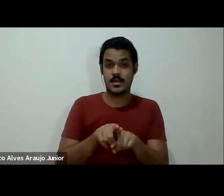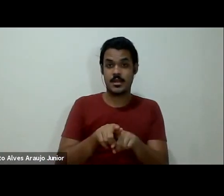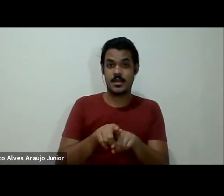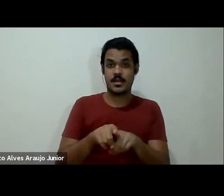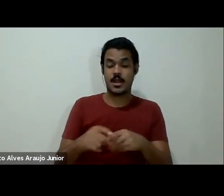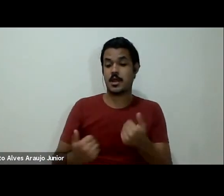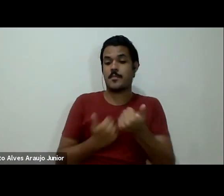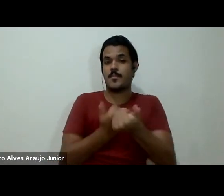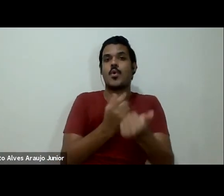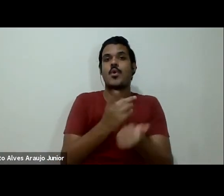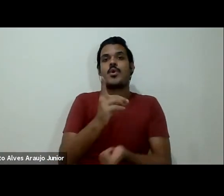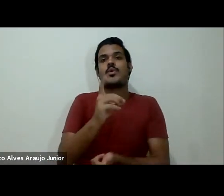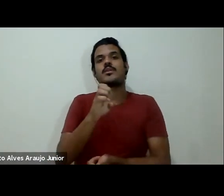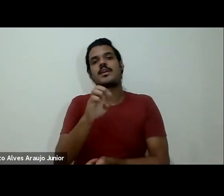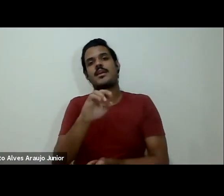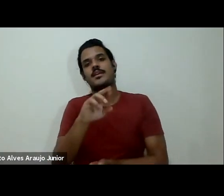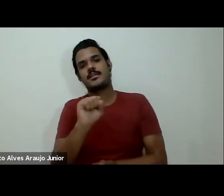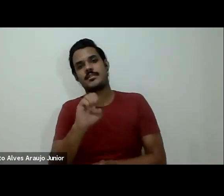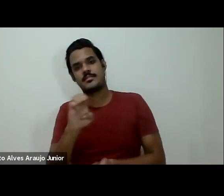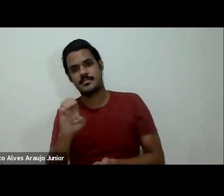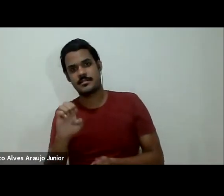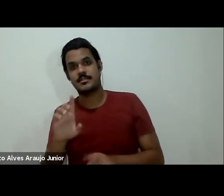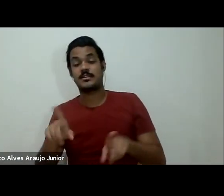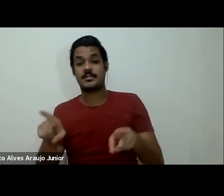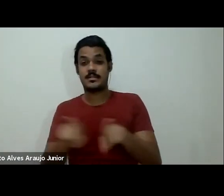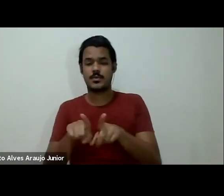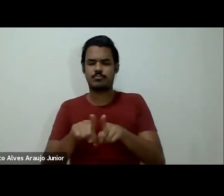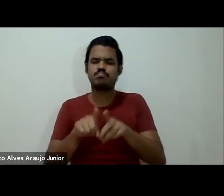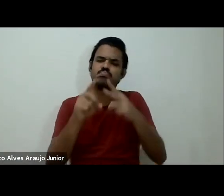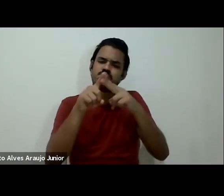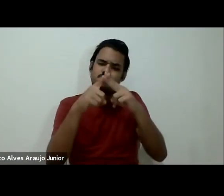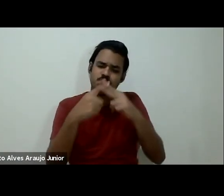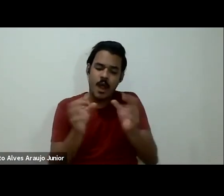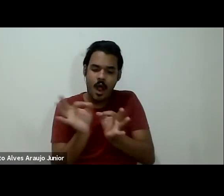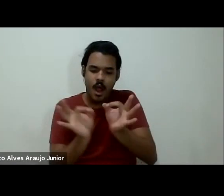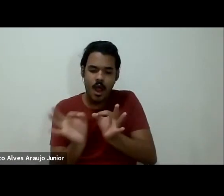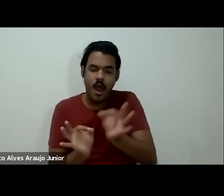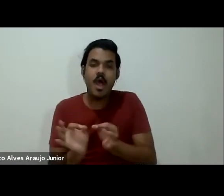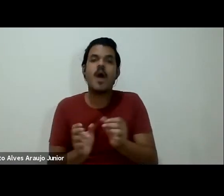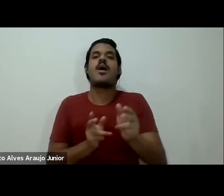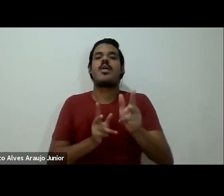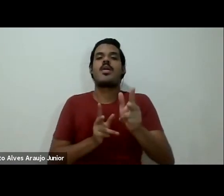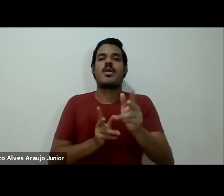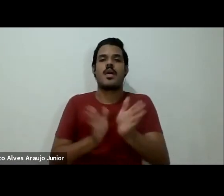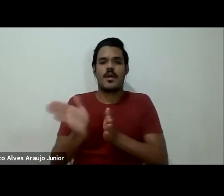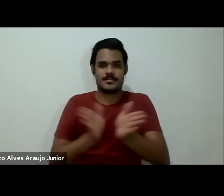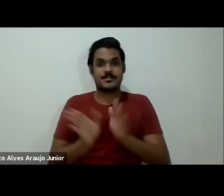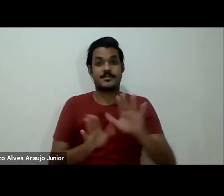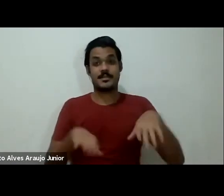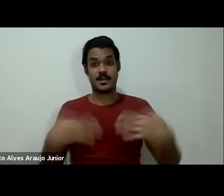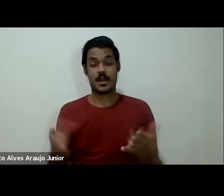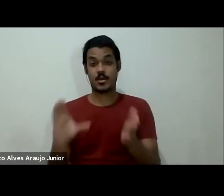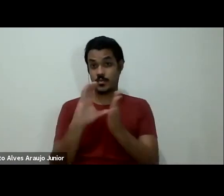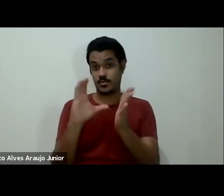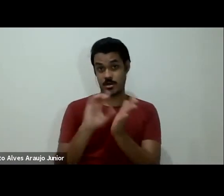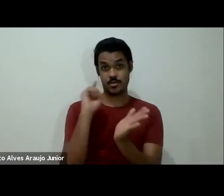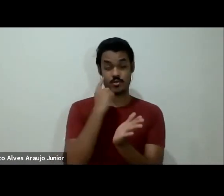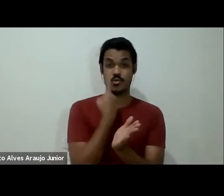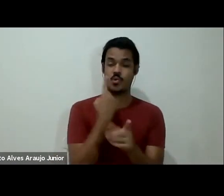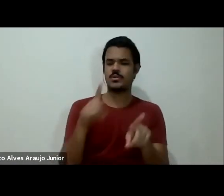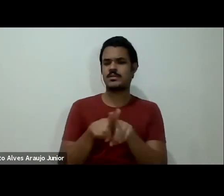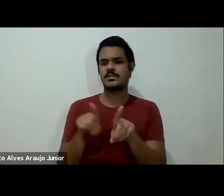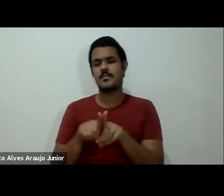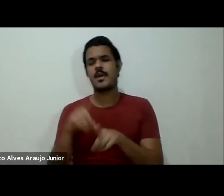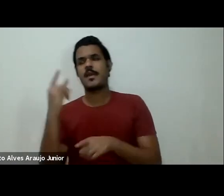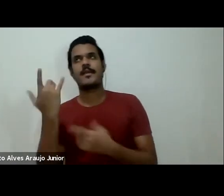Medina, né, de construir espaços acessíveis para as comunidades surdas e também não